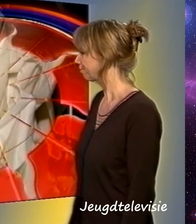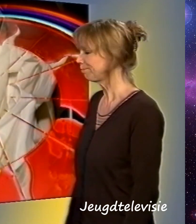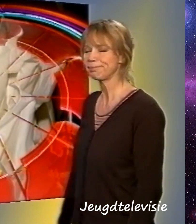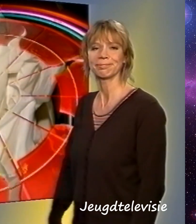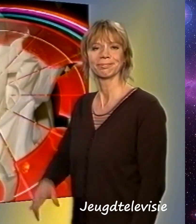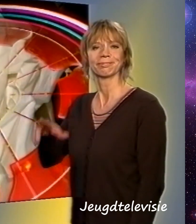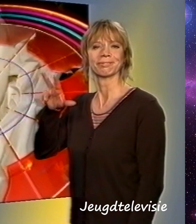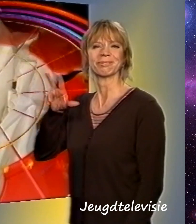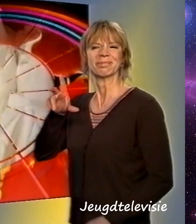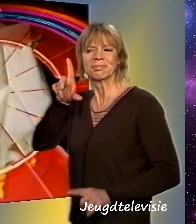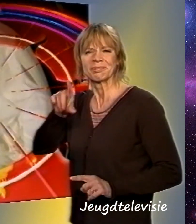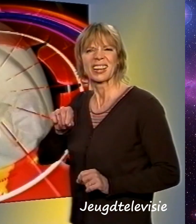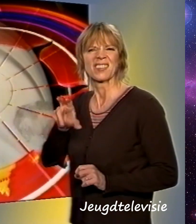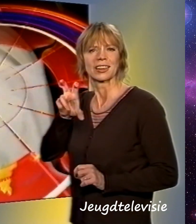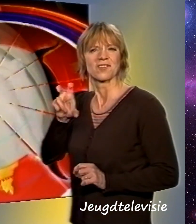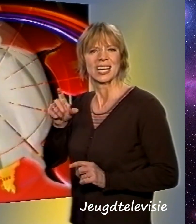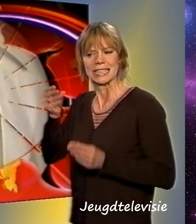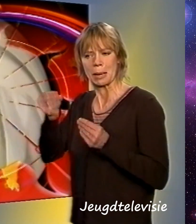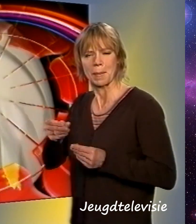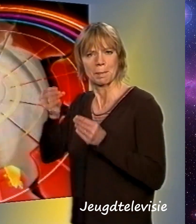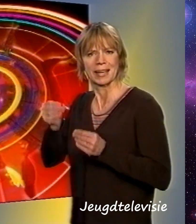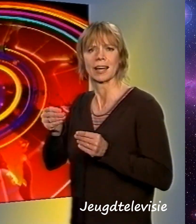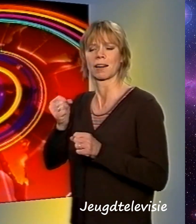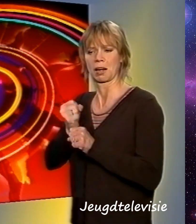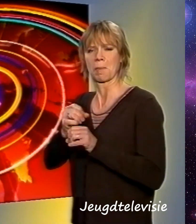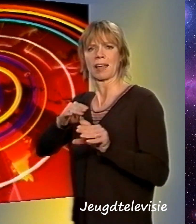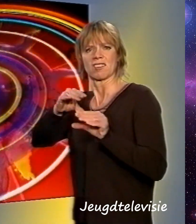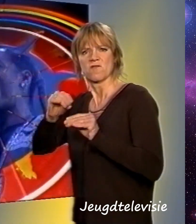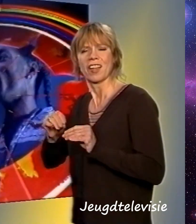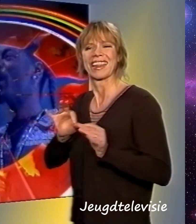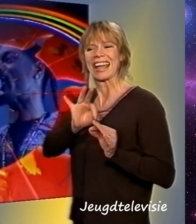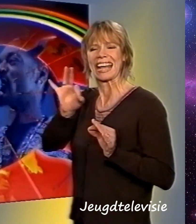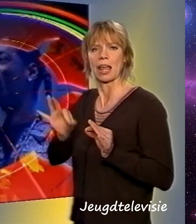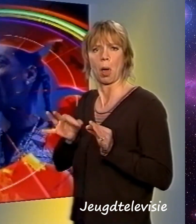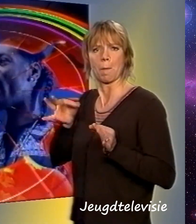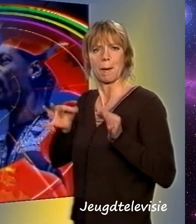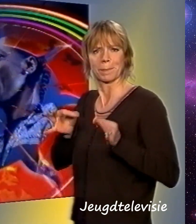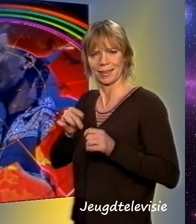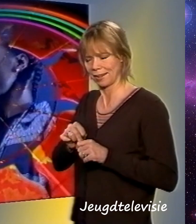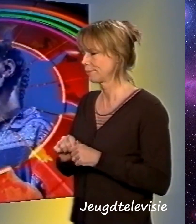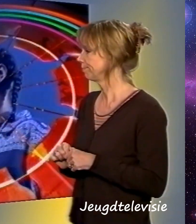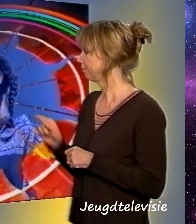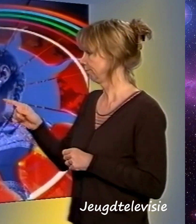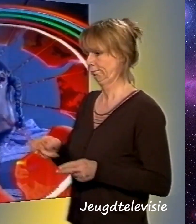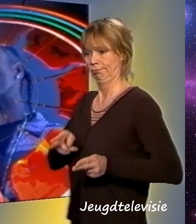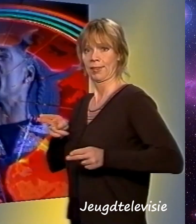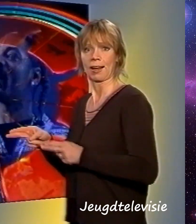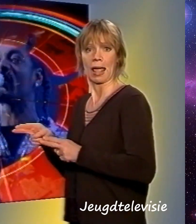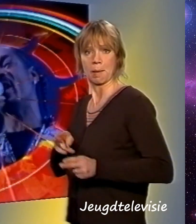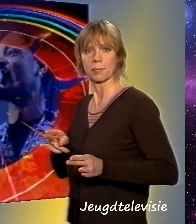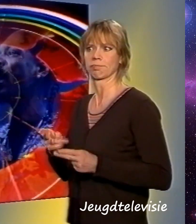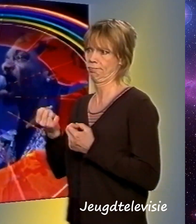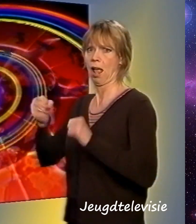toilet papier moet vaker van kringlooppapier gemaakt worden rapper snoop dogg voert actie